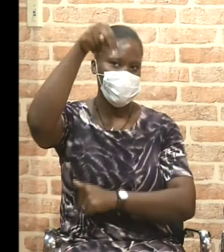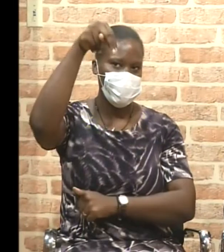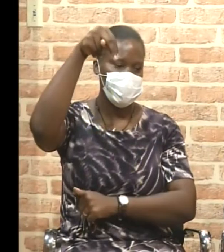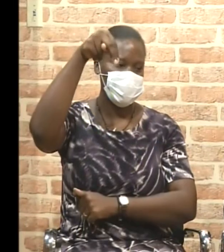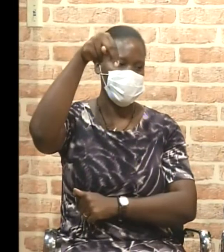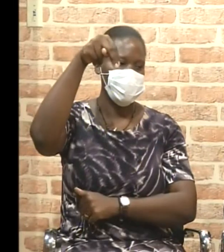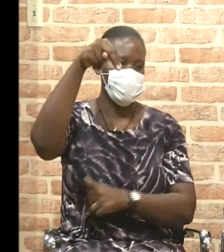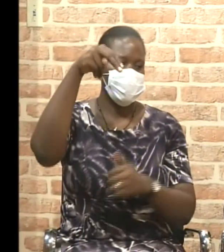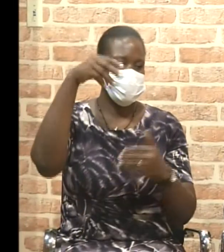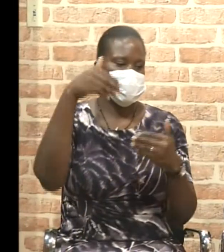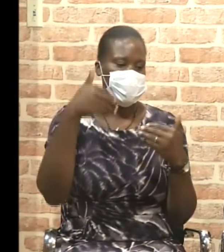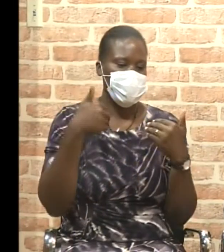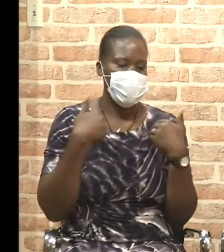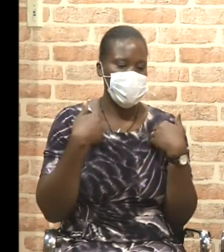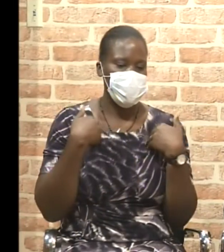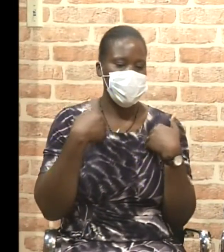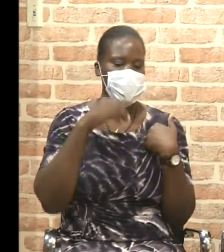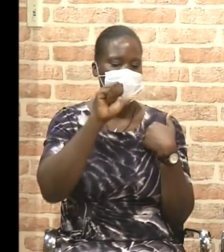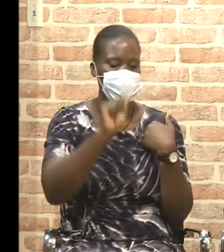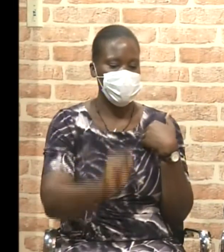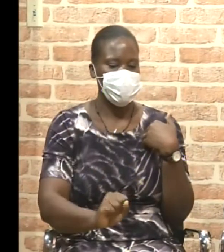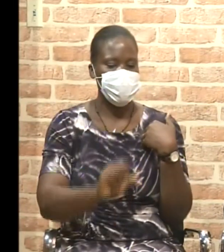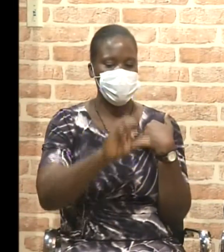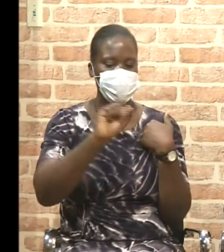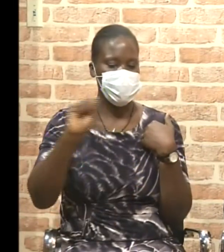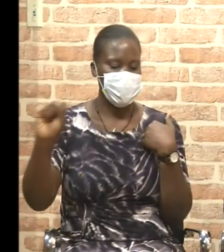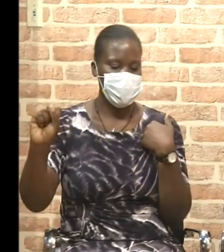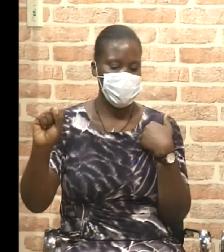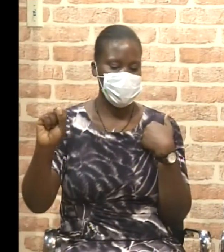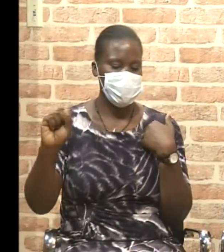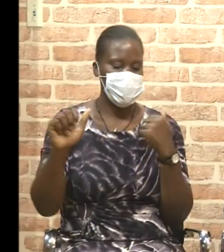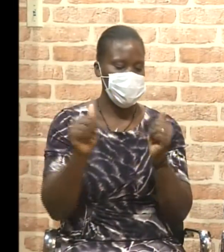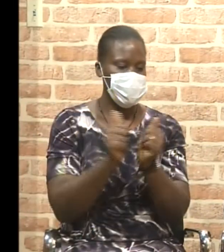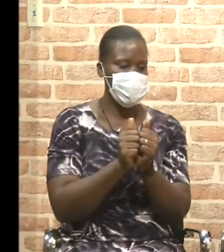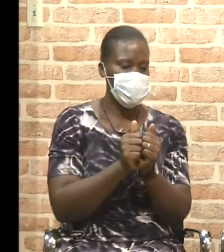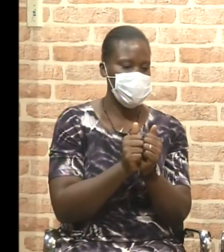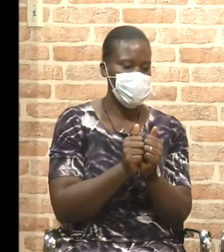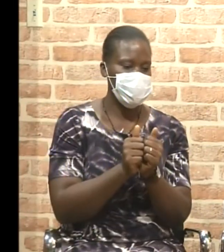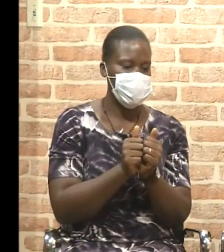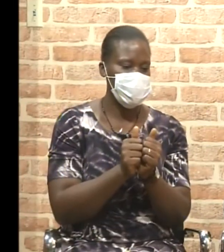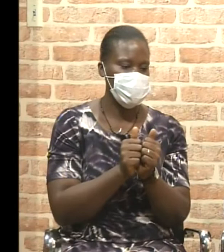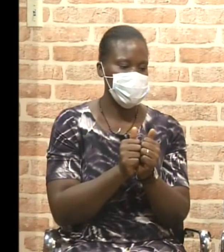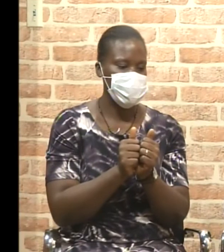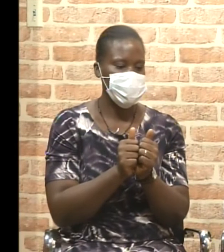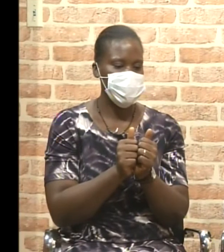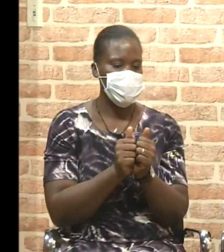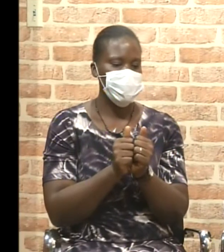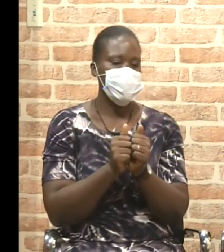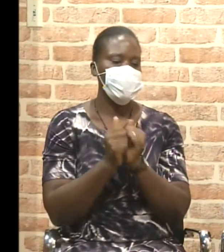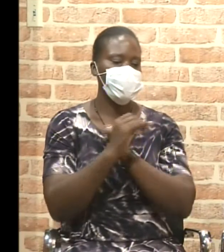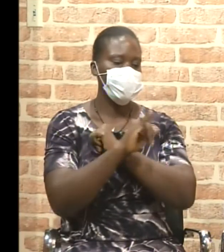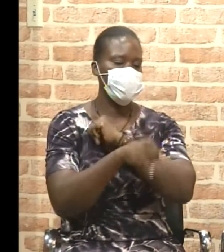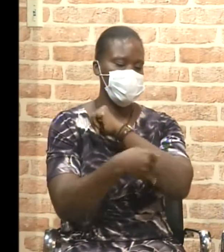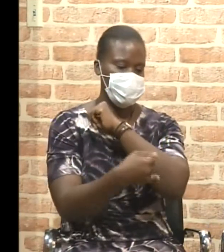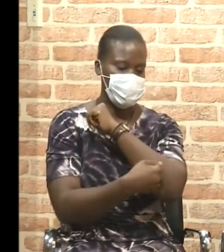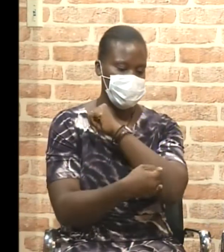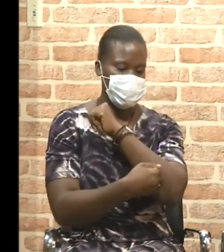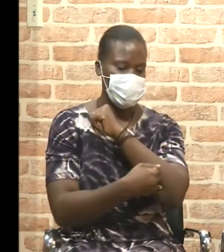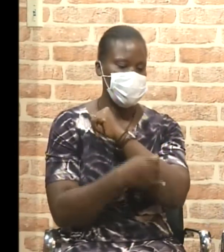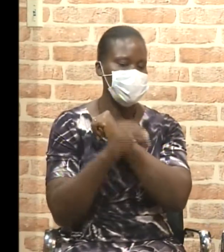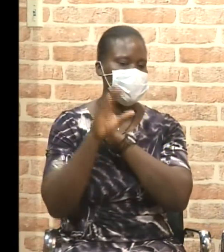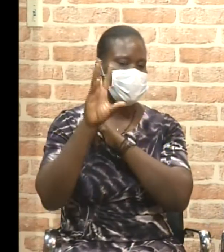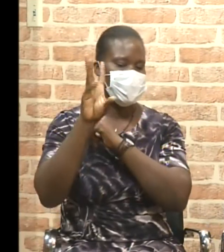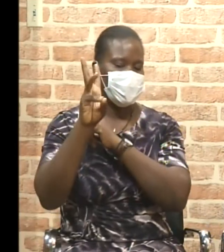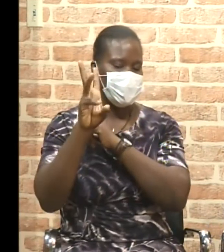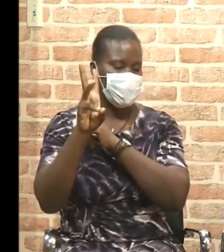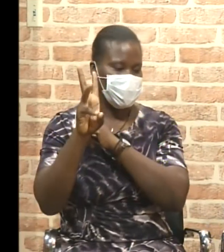nous gagnons en sud, sud-est et puis et avec Dredos. Donc ça veut dire ces six